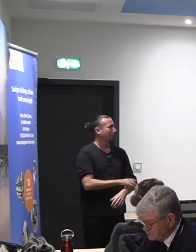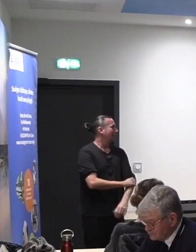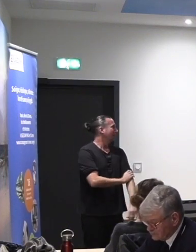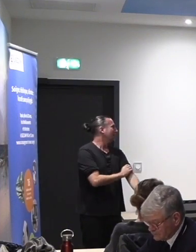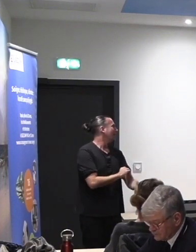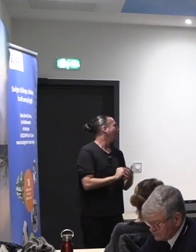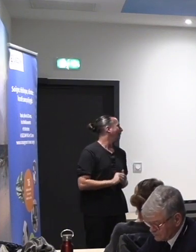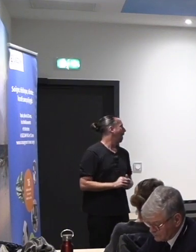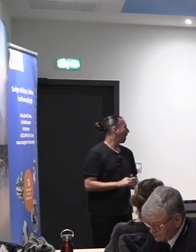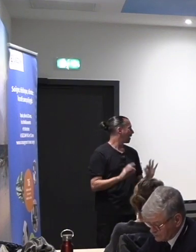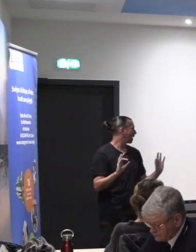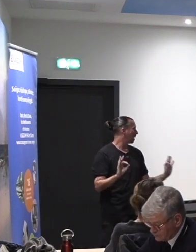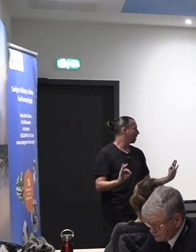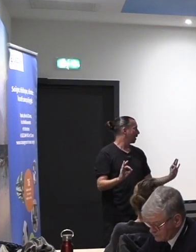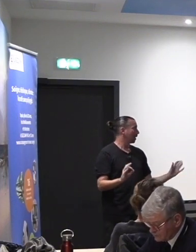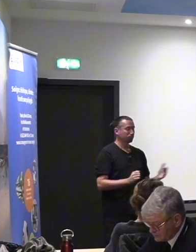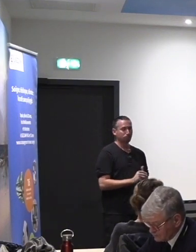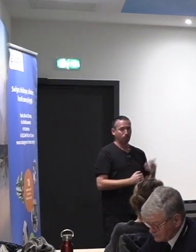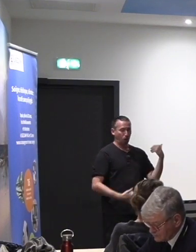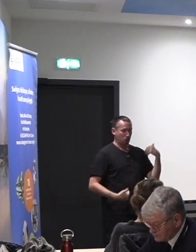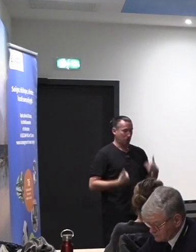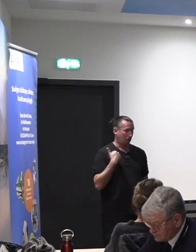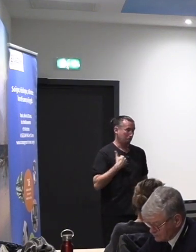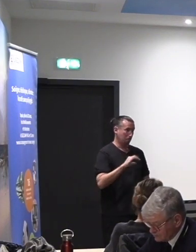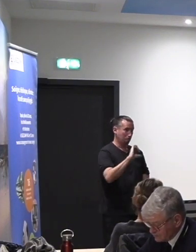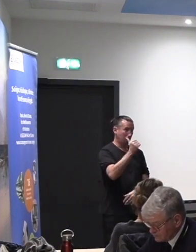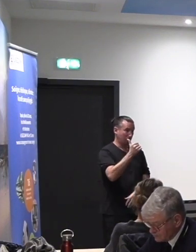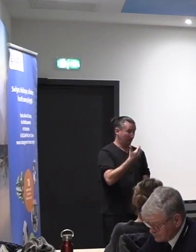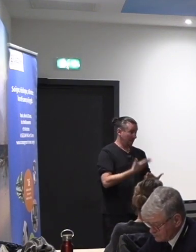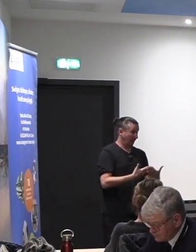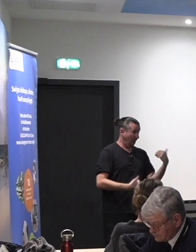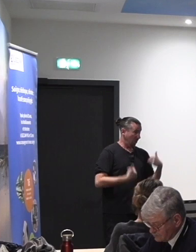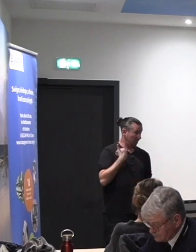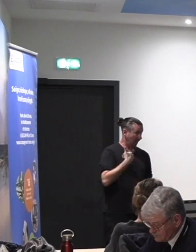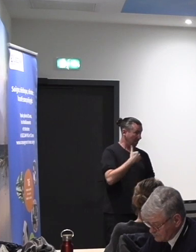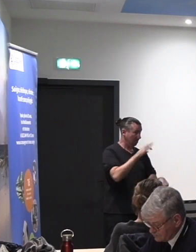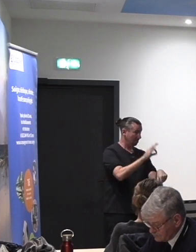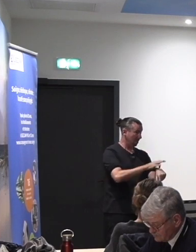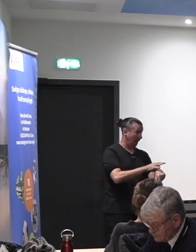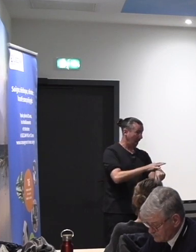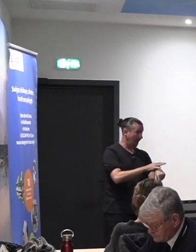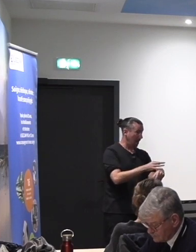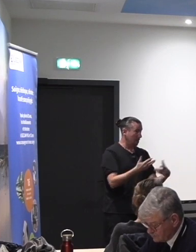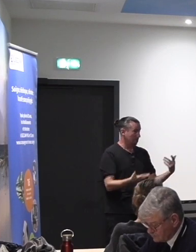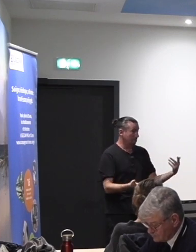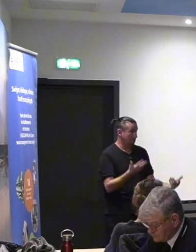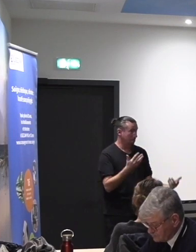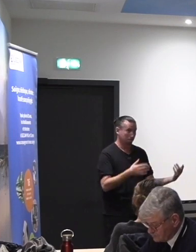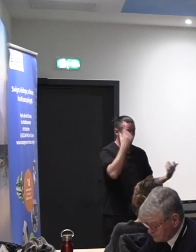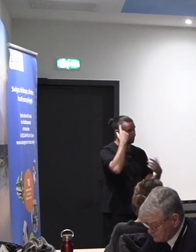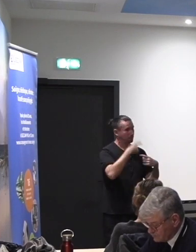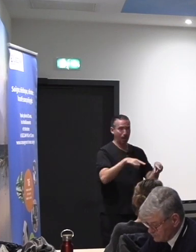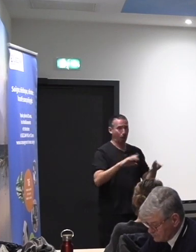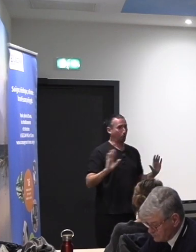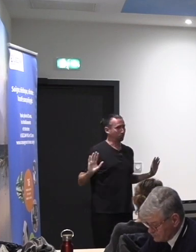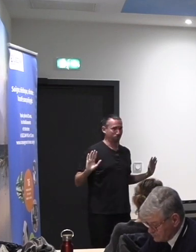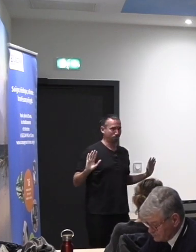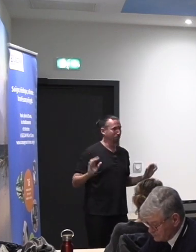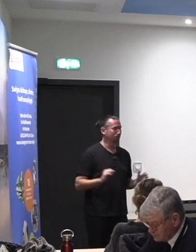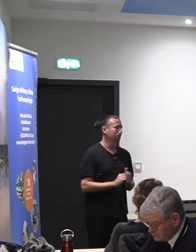le handicap, premièrement, est-ce que c'est une maladie? Est-ce que c'est un malade? Je le conteste, évidemment, au